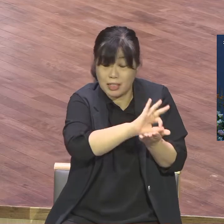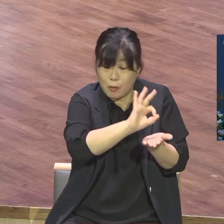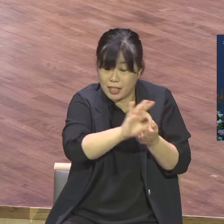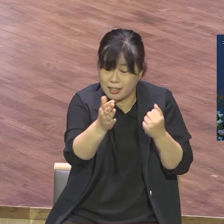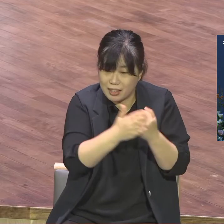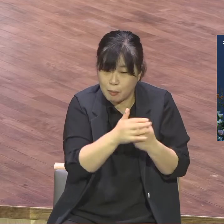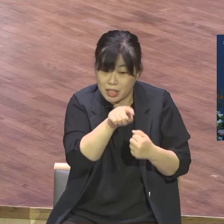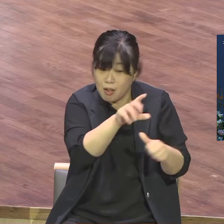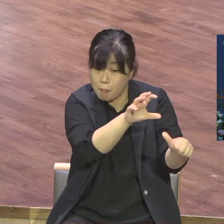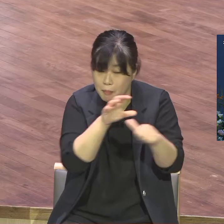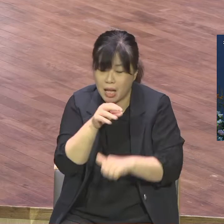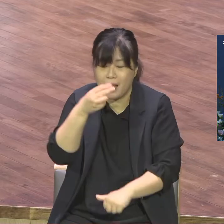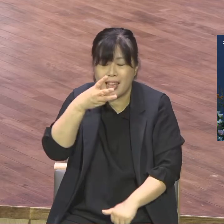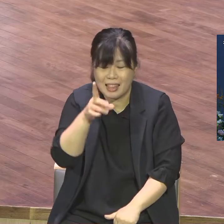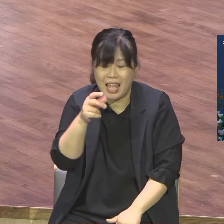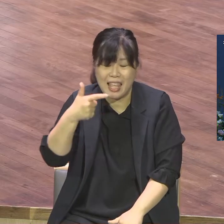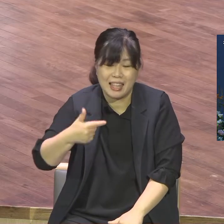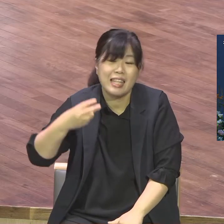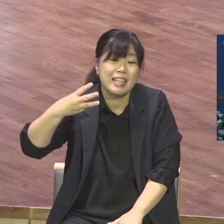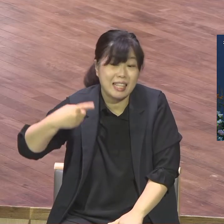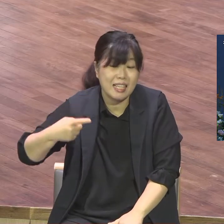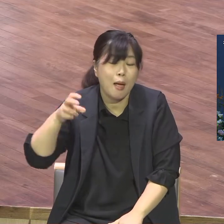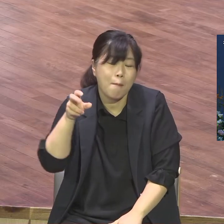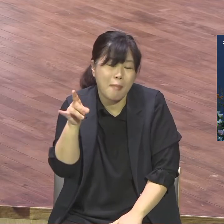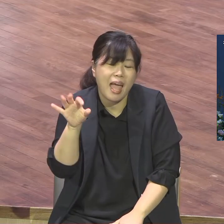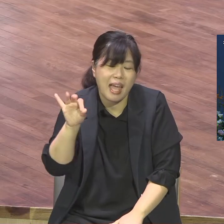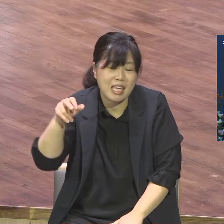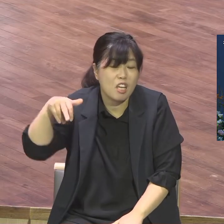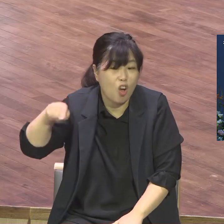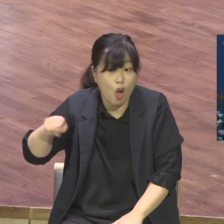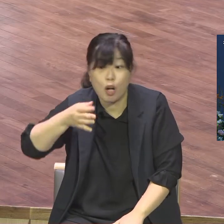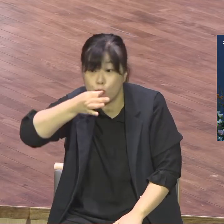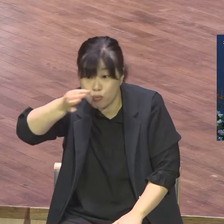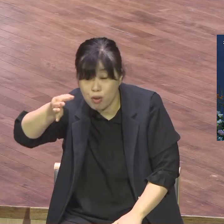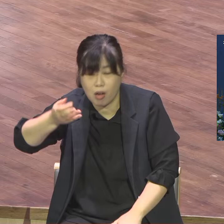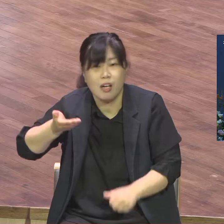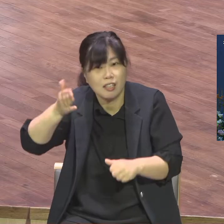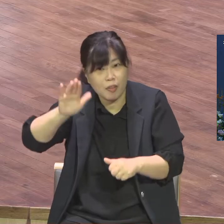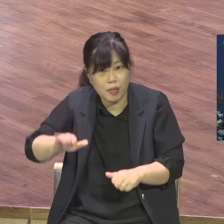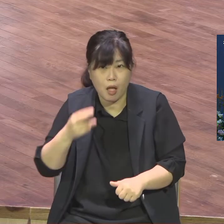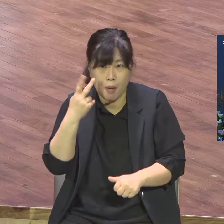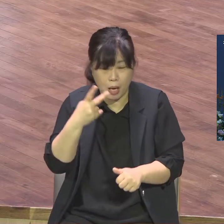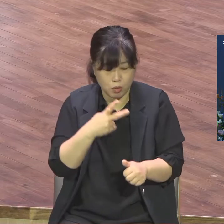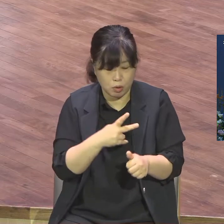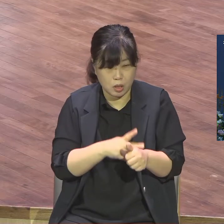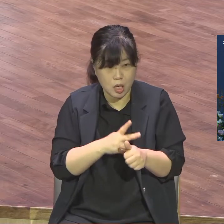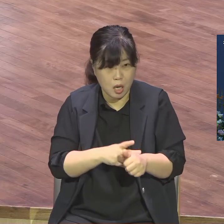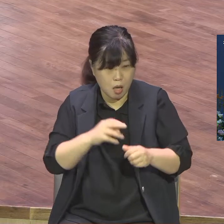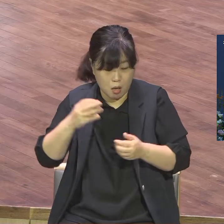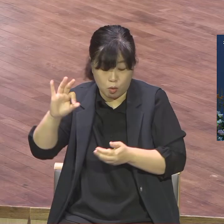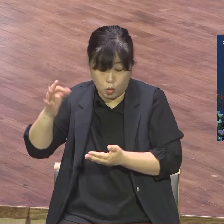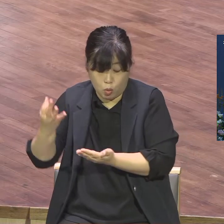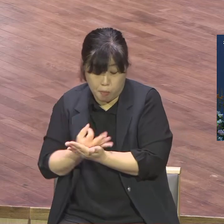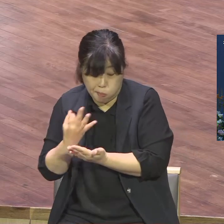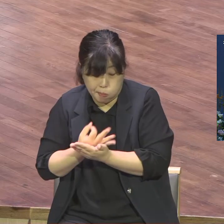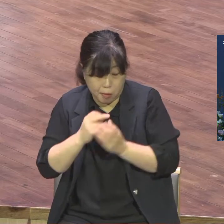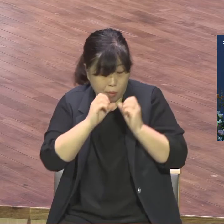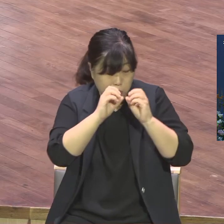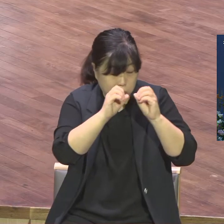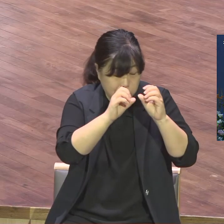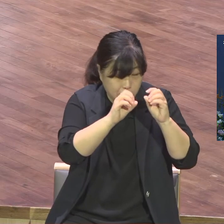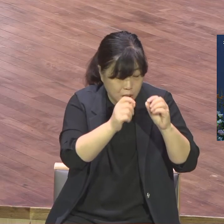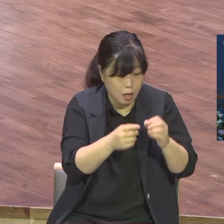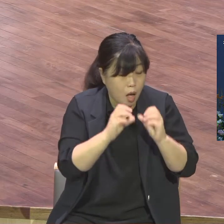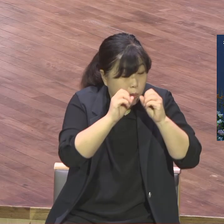풀타임으로 그렇게 하게 되었습니다. 사도 바울의 자생적 필요를 다 채워준 사람이